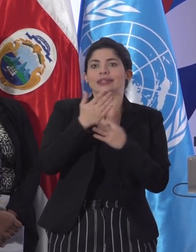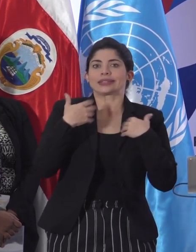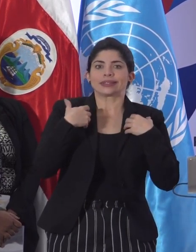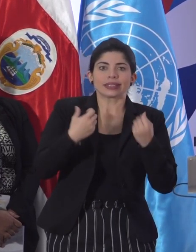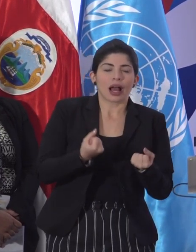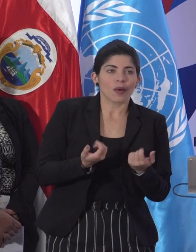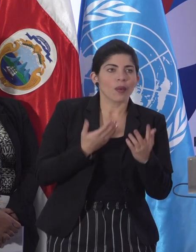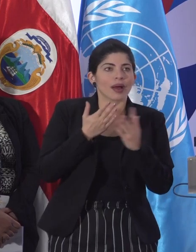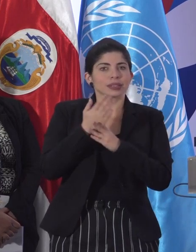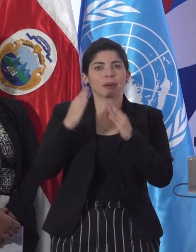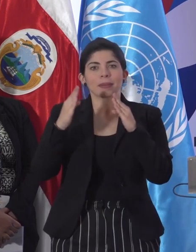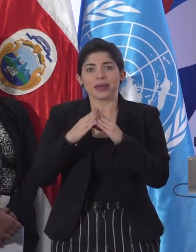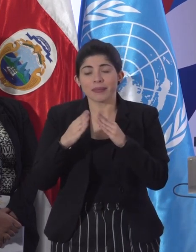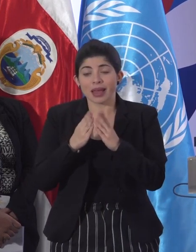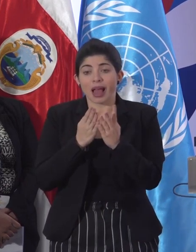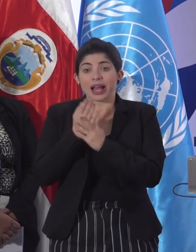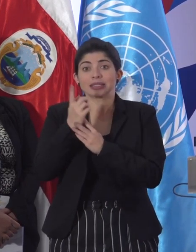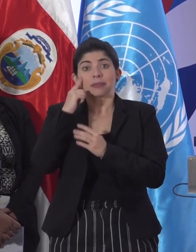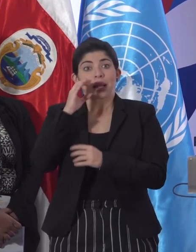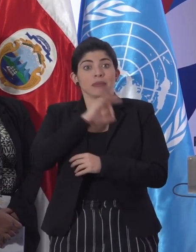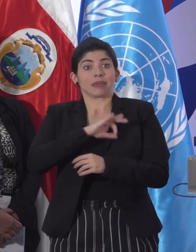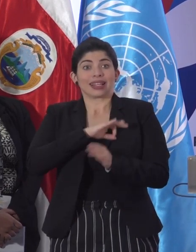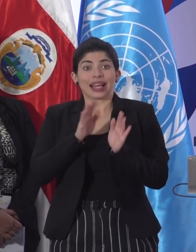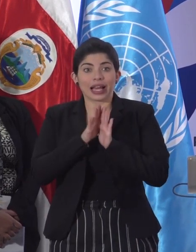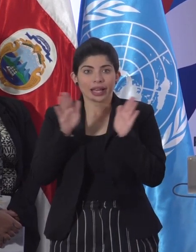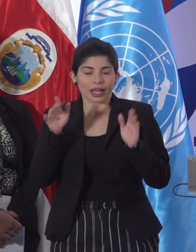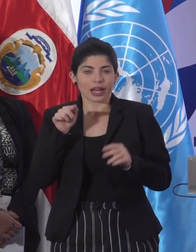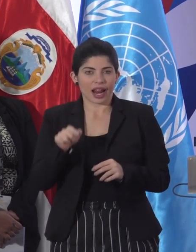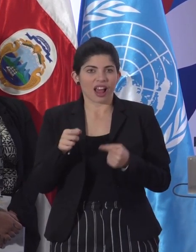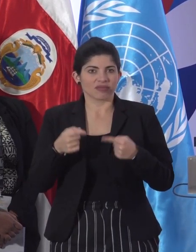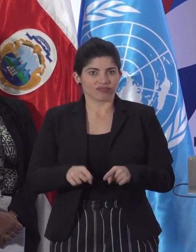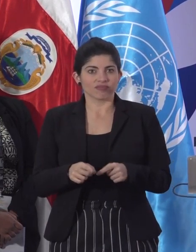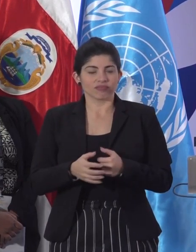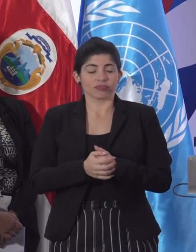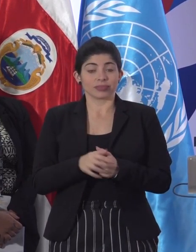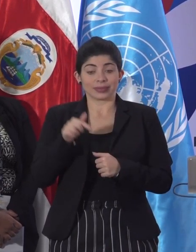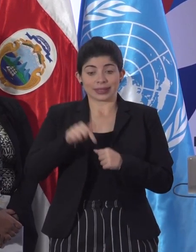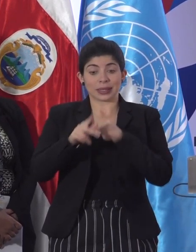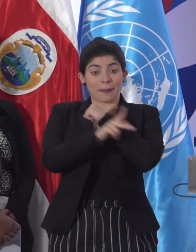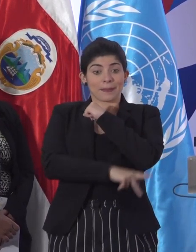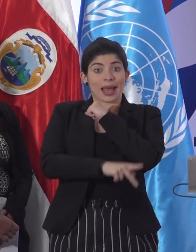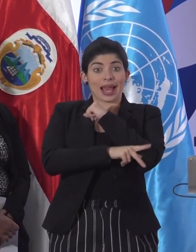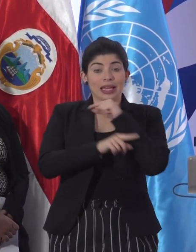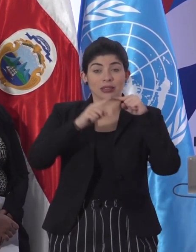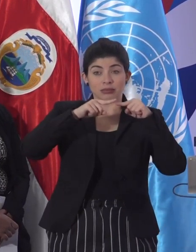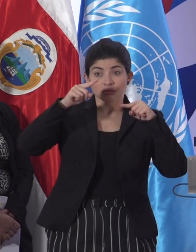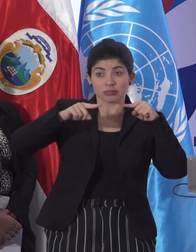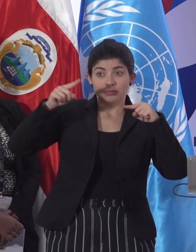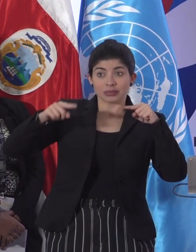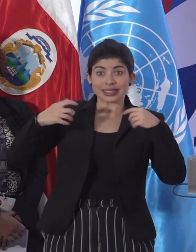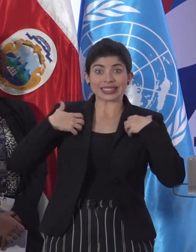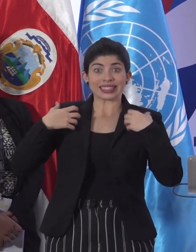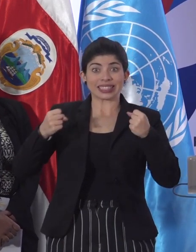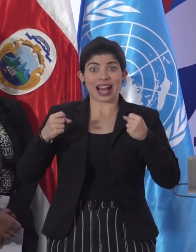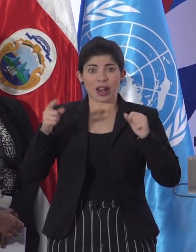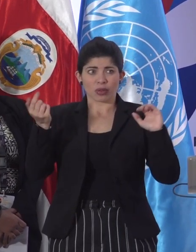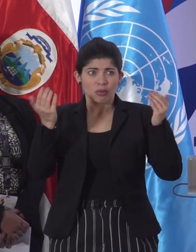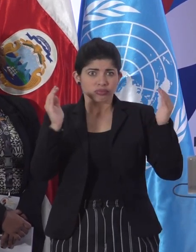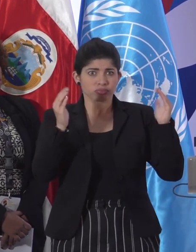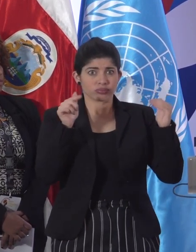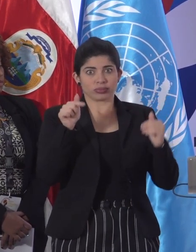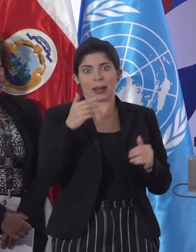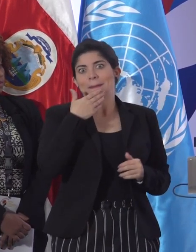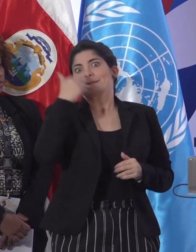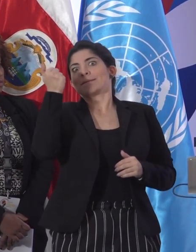salud, a la vivienda y al bienestar general. En este país, donde los indicadores de salud son comparativamente